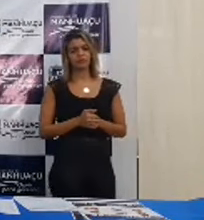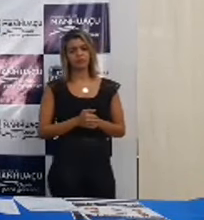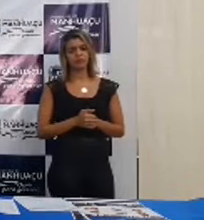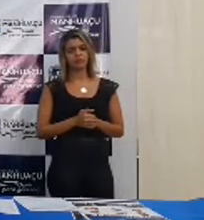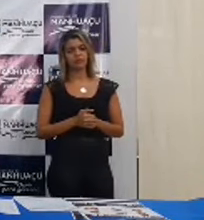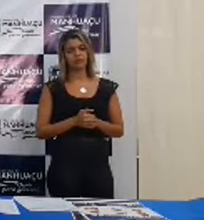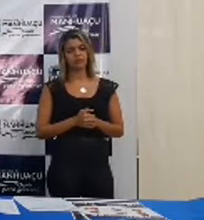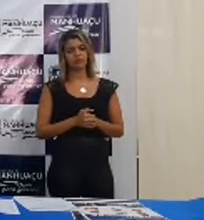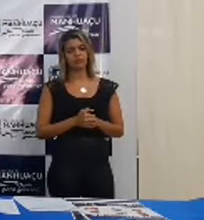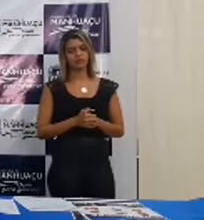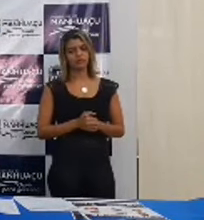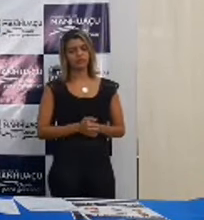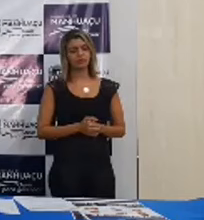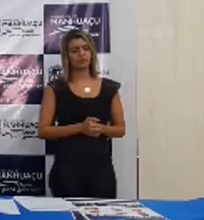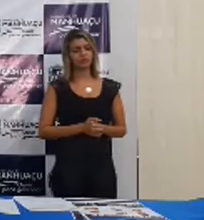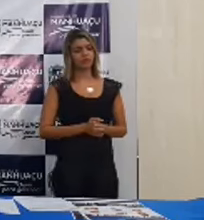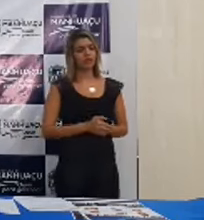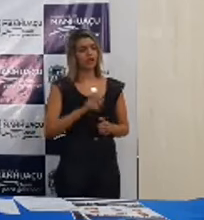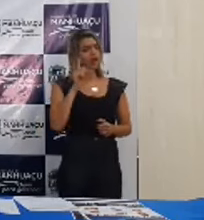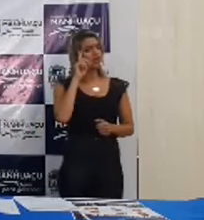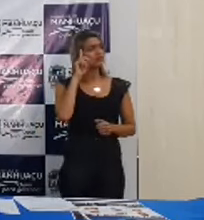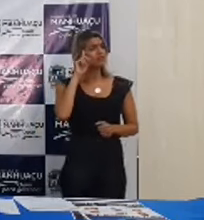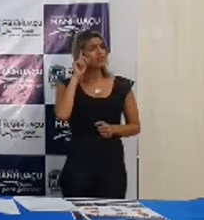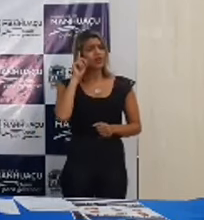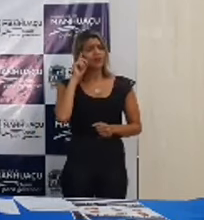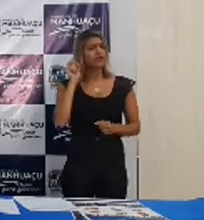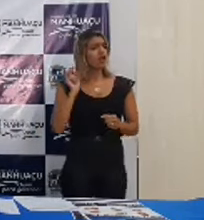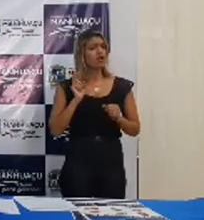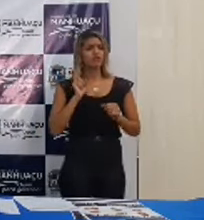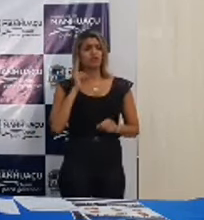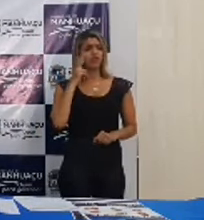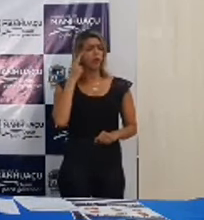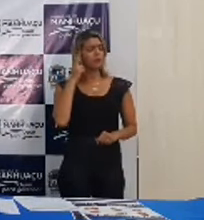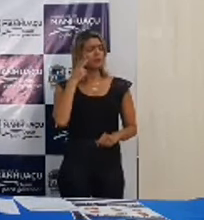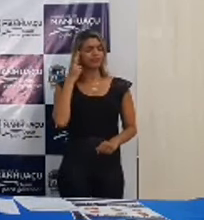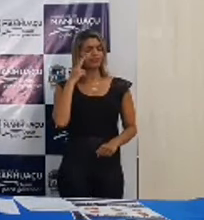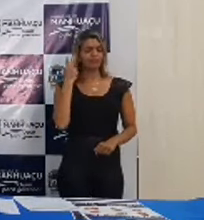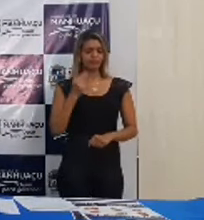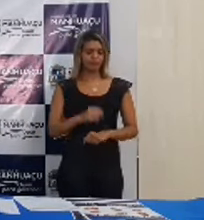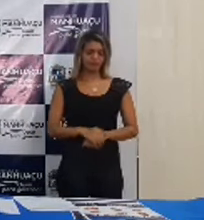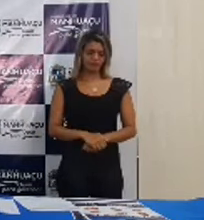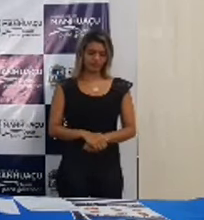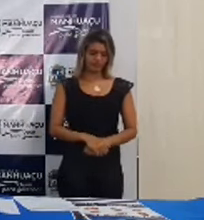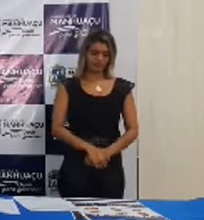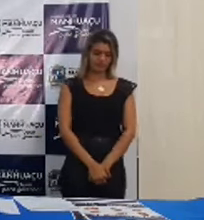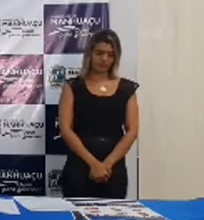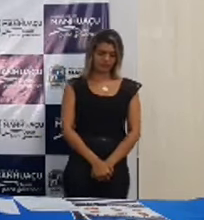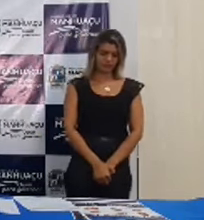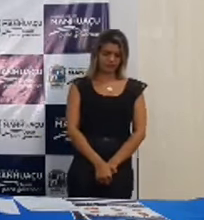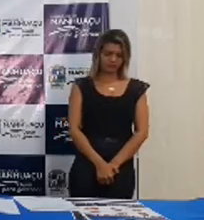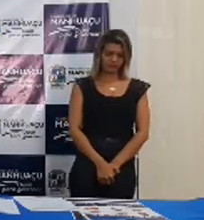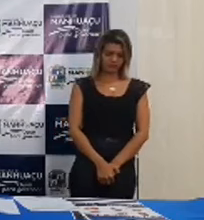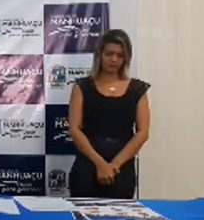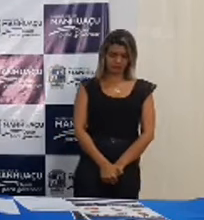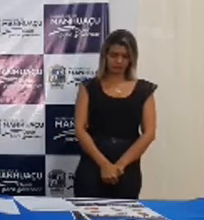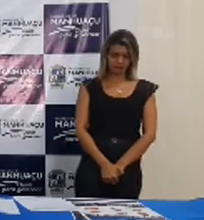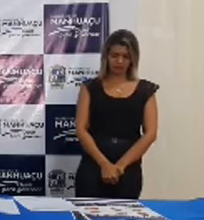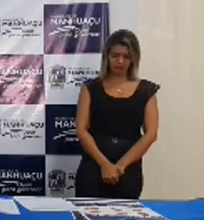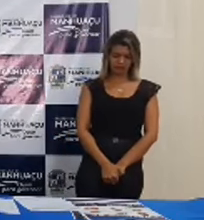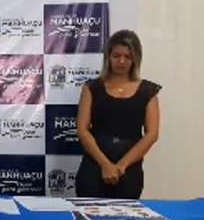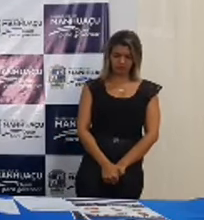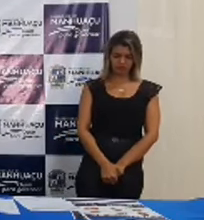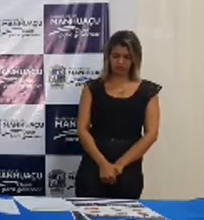normal, mesmo os outros dias que tinha, sem a pandemia. Então, dados concretos que se tem de